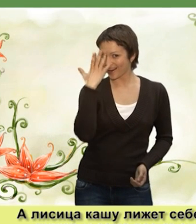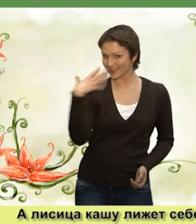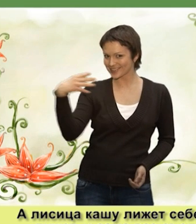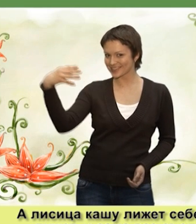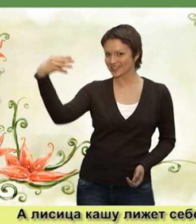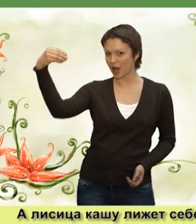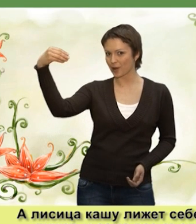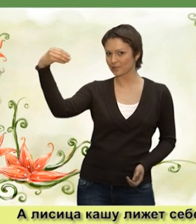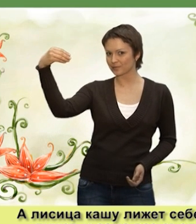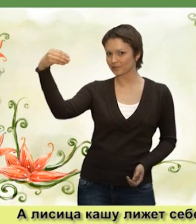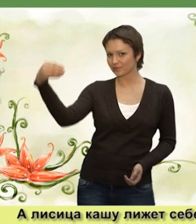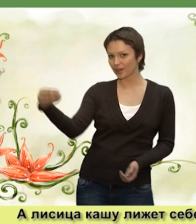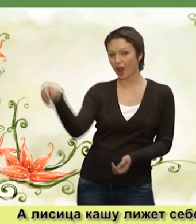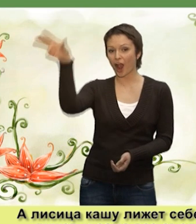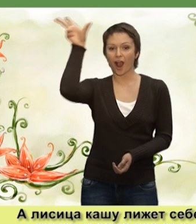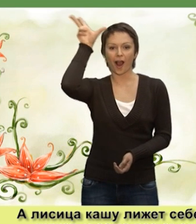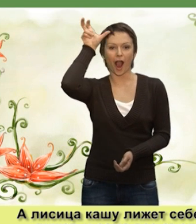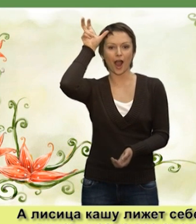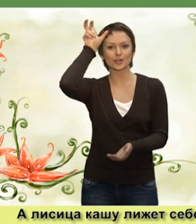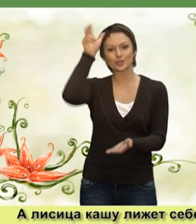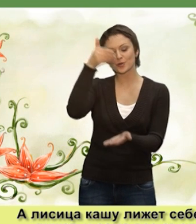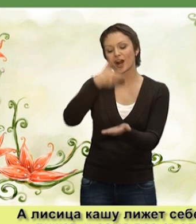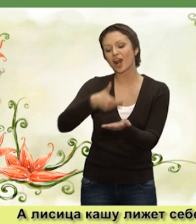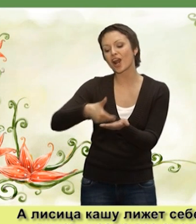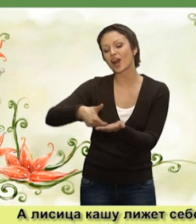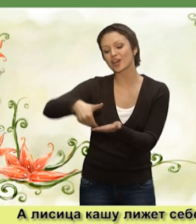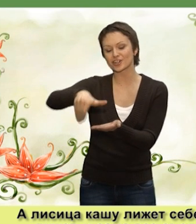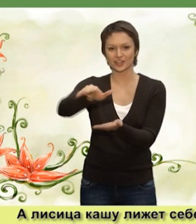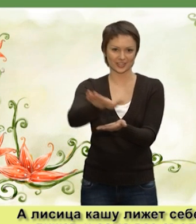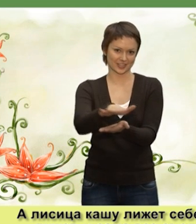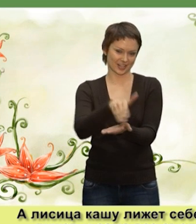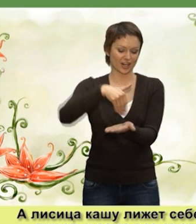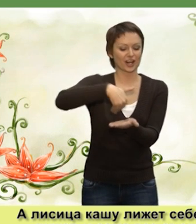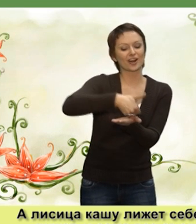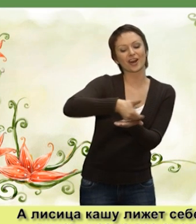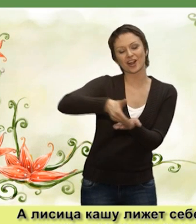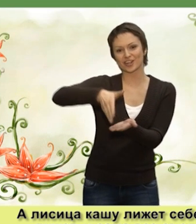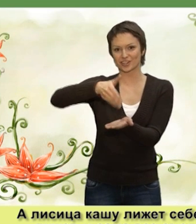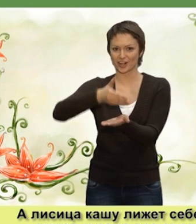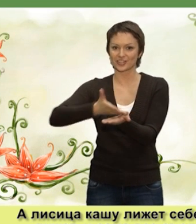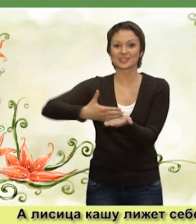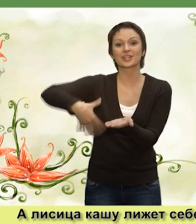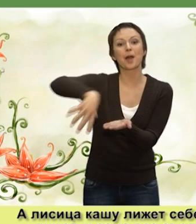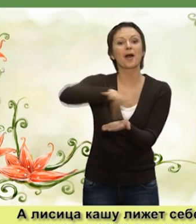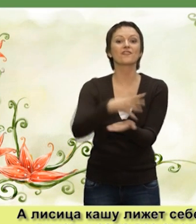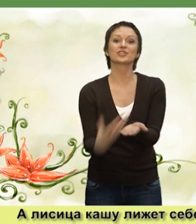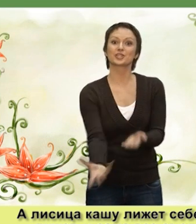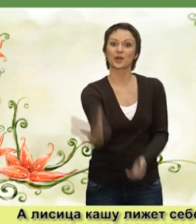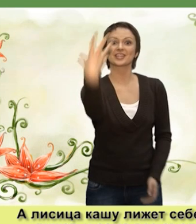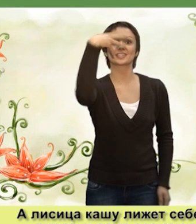А лисица кашу лижет себе, да лижет. И сама